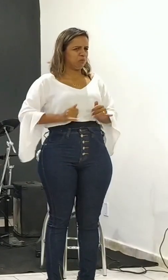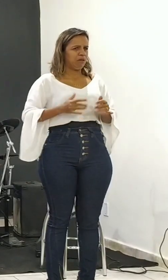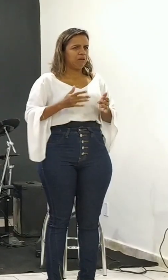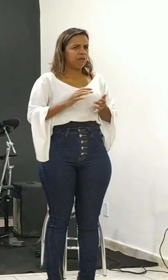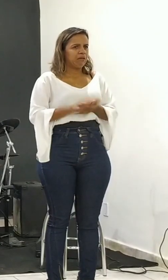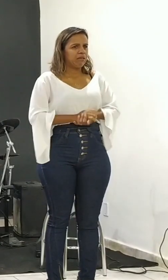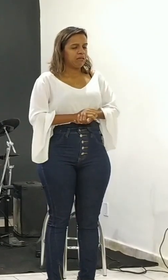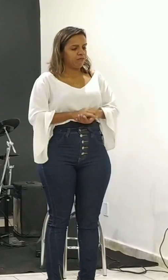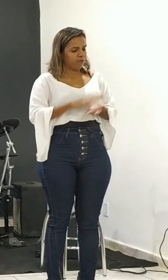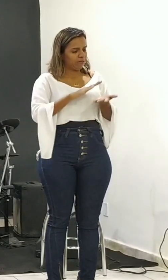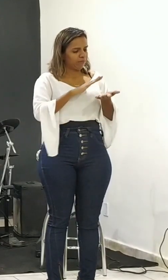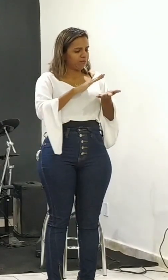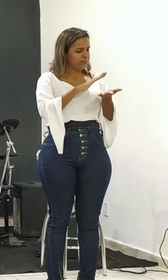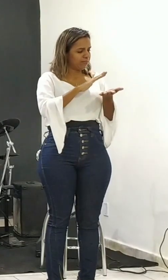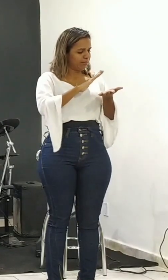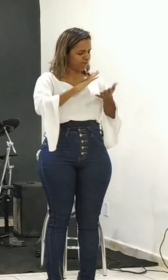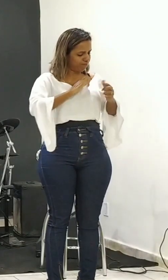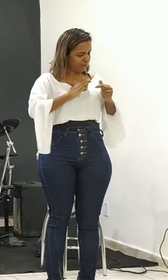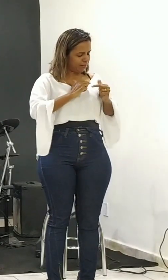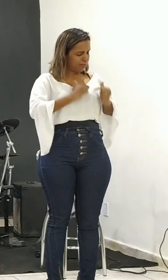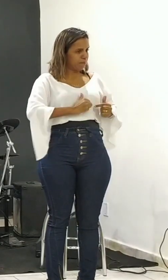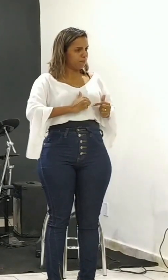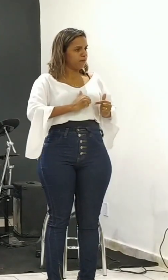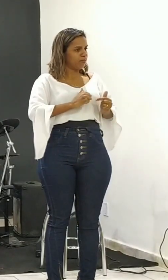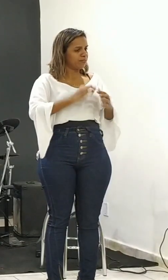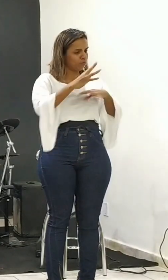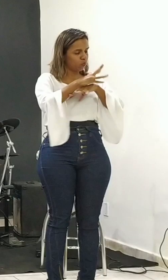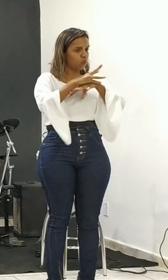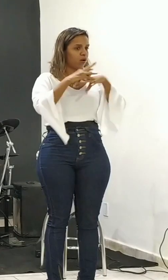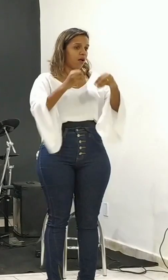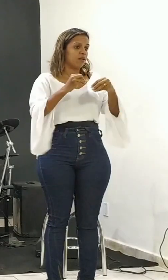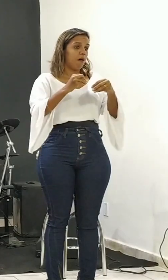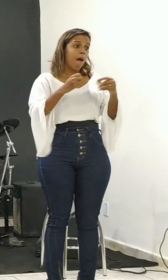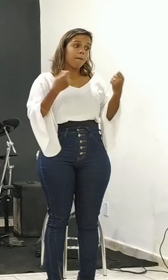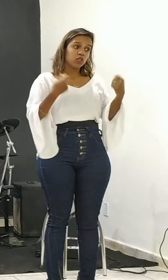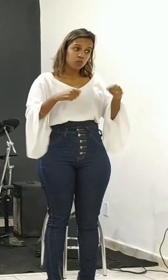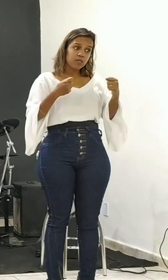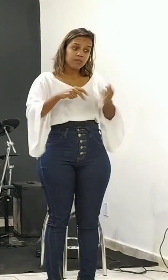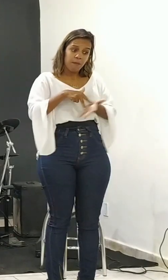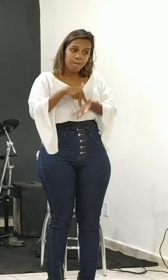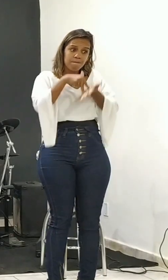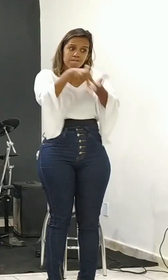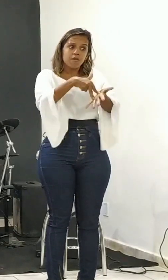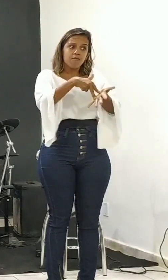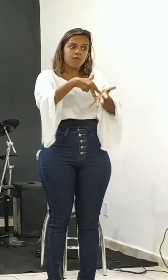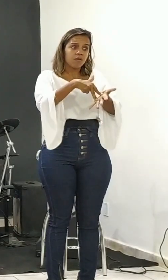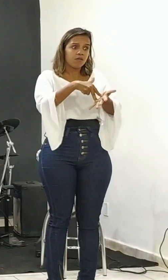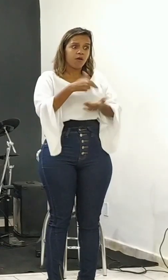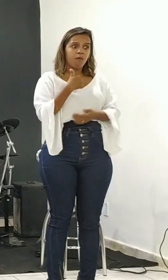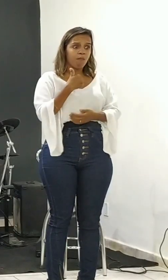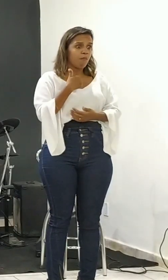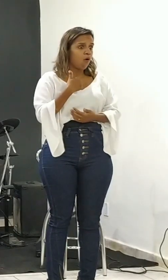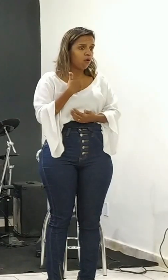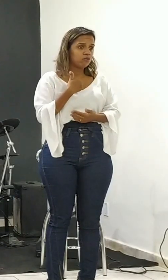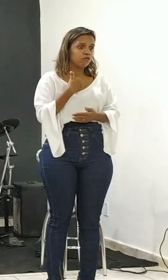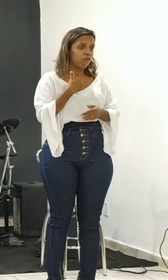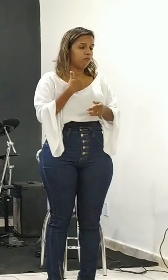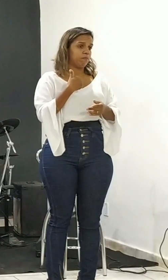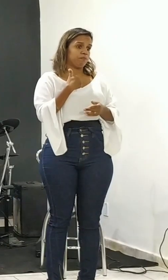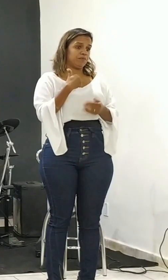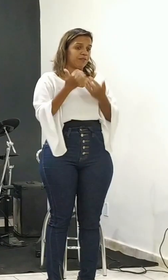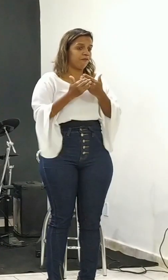elas vão sendo curadas, mas a gente tem que enfrentar, a gente tem que permanecer, a gente não pode fugir